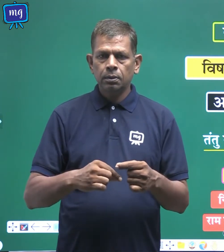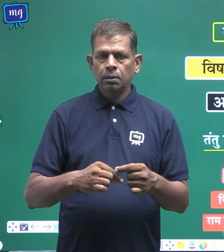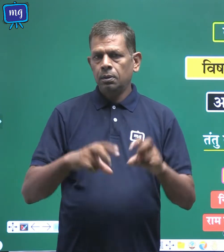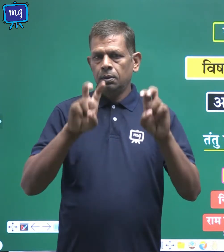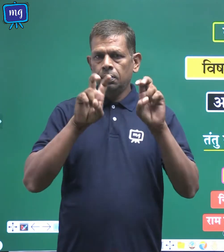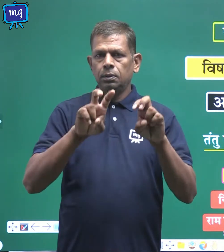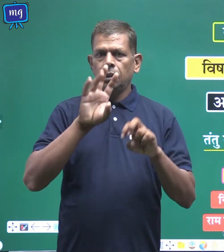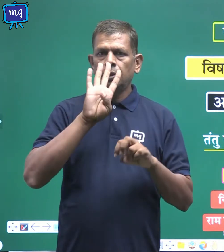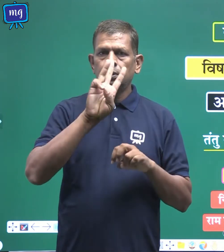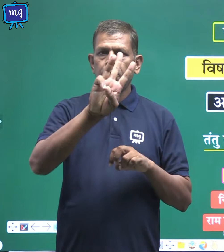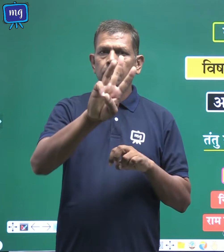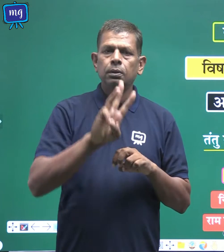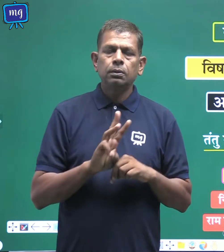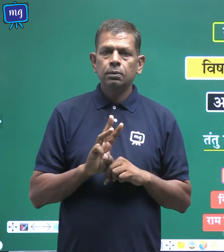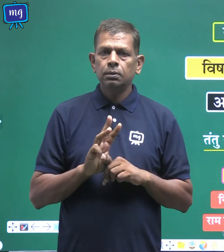अध्याय 3